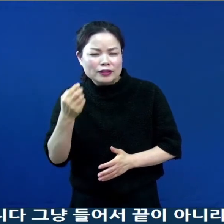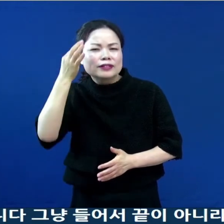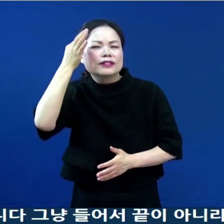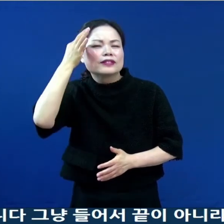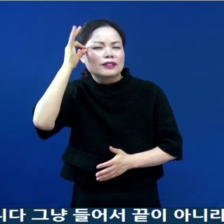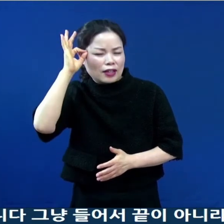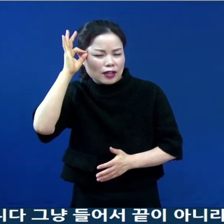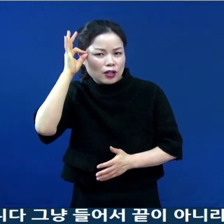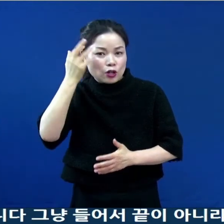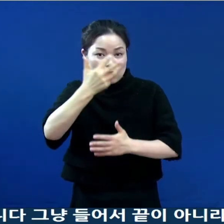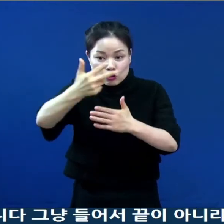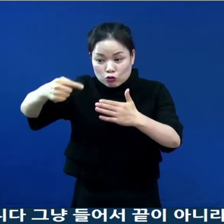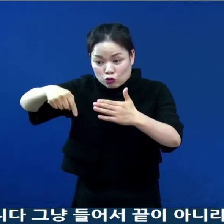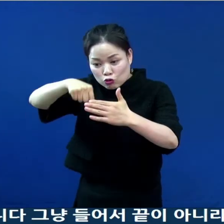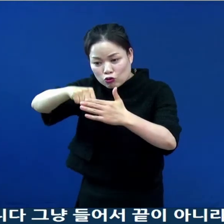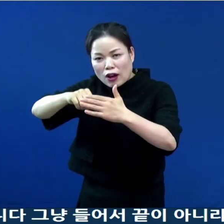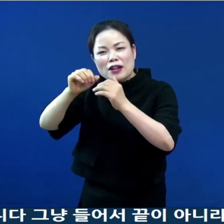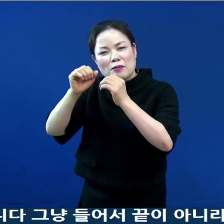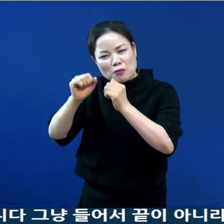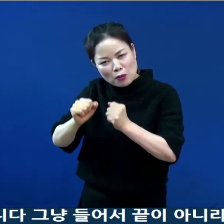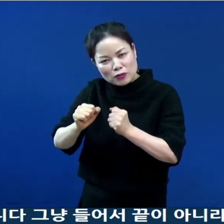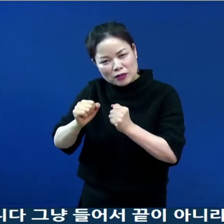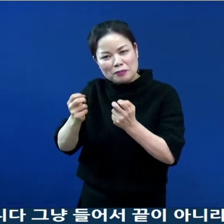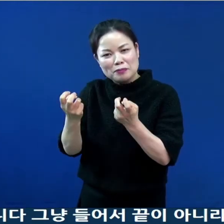안에 머무는 방법이죠.